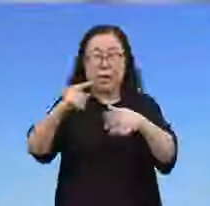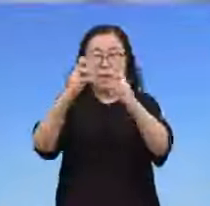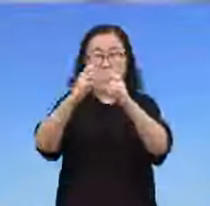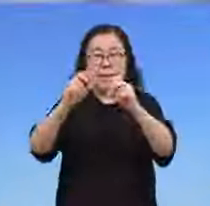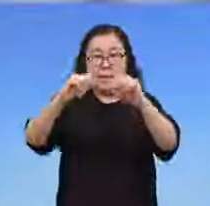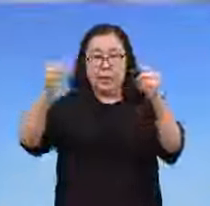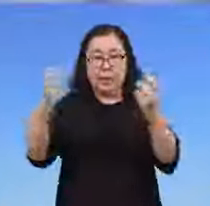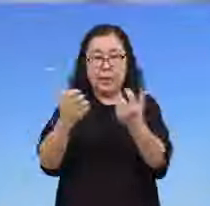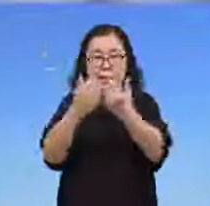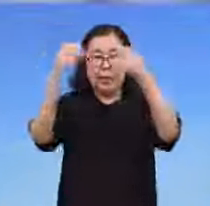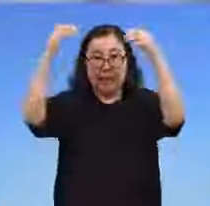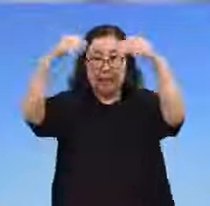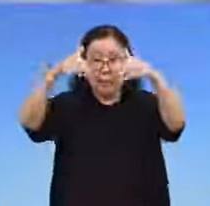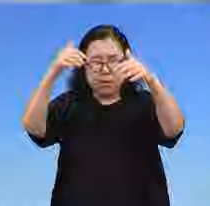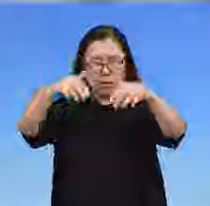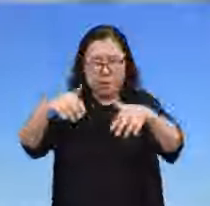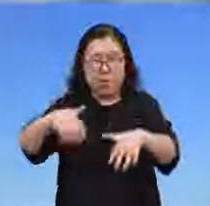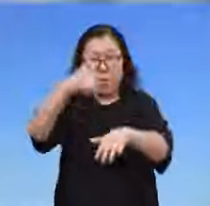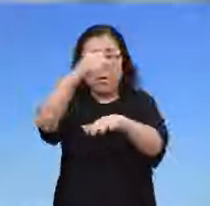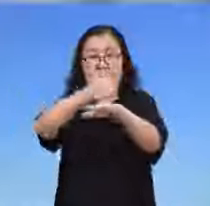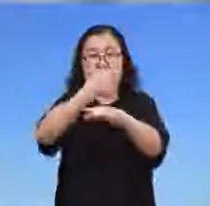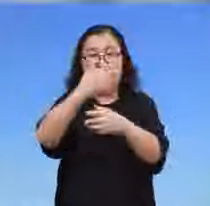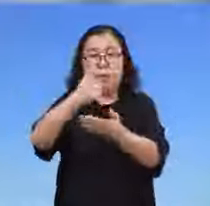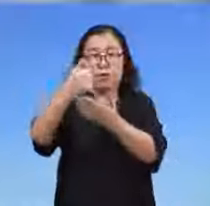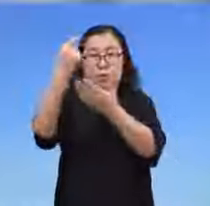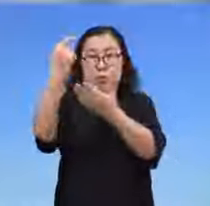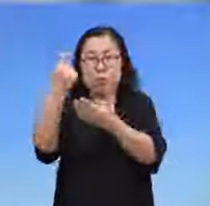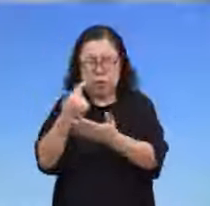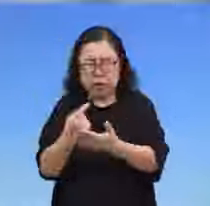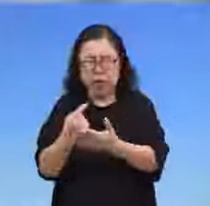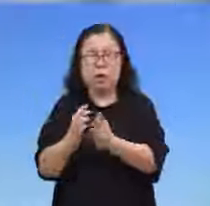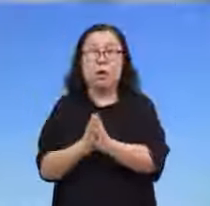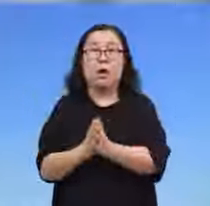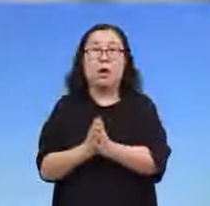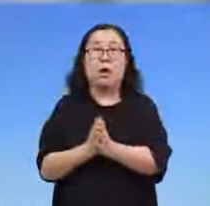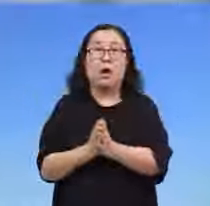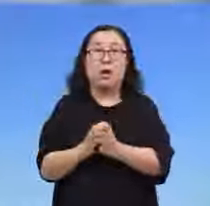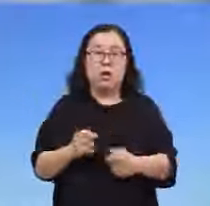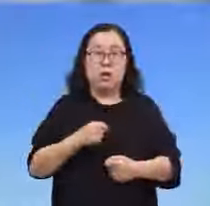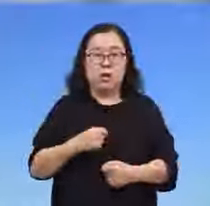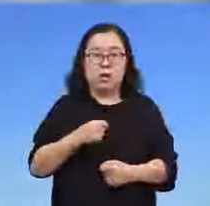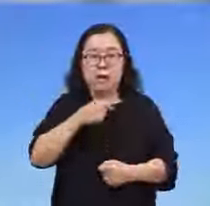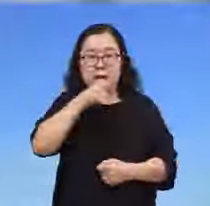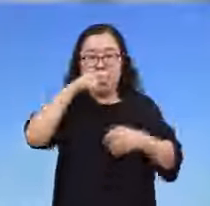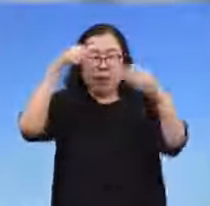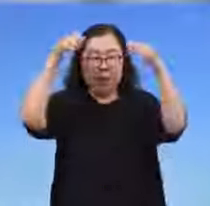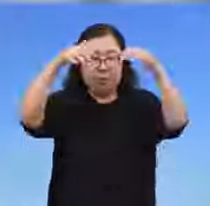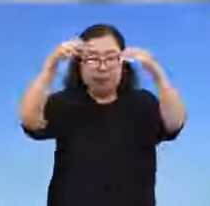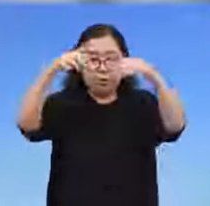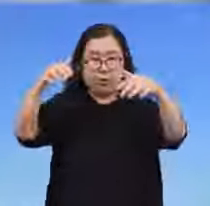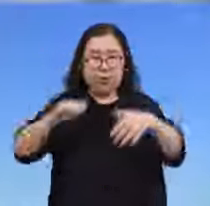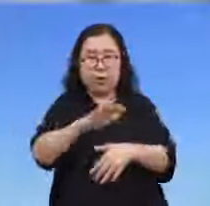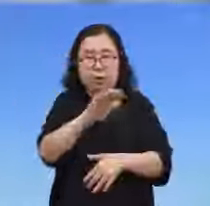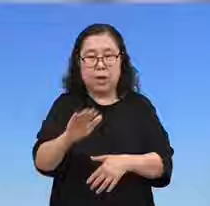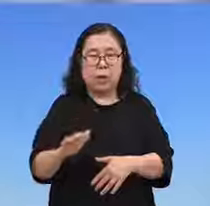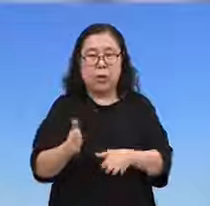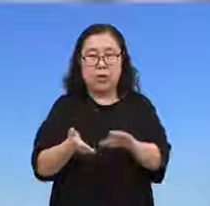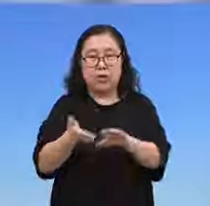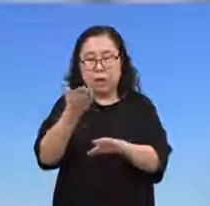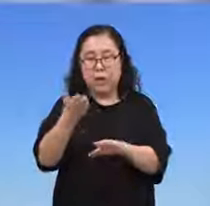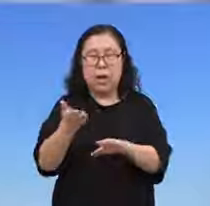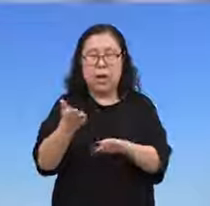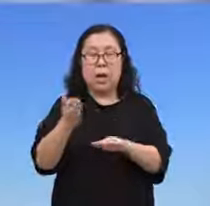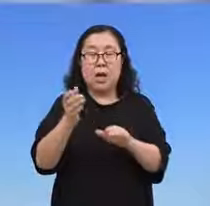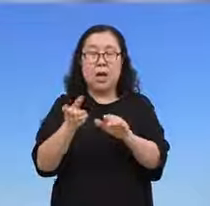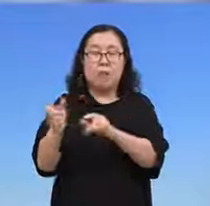내리도록 마침내 주 오셔서 의의 빗줄기 우리 위에 부으시도록. 여러분, 이런 마음의 소원을